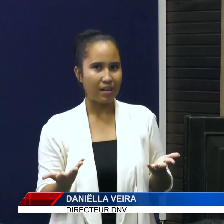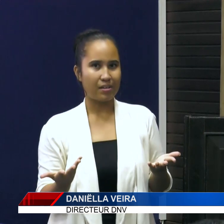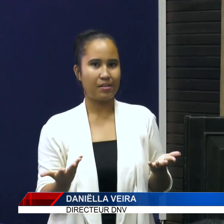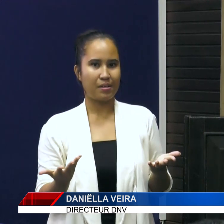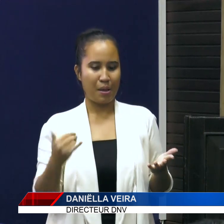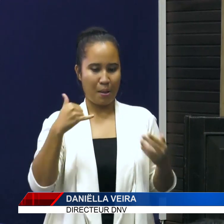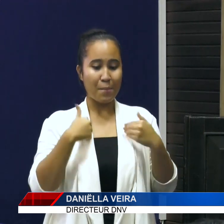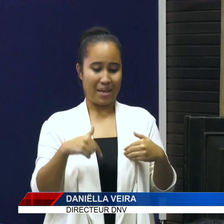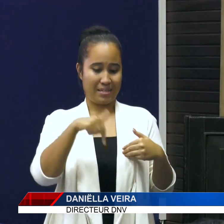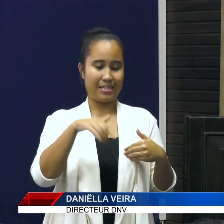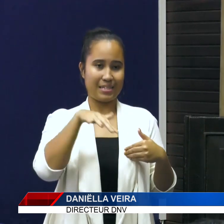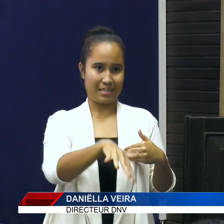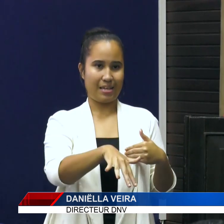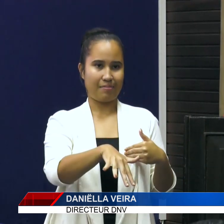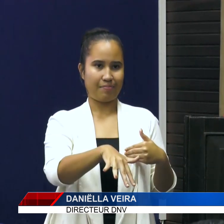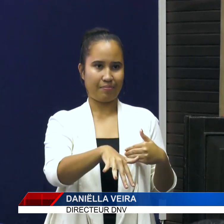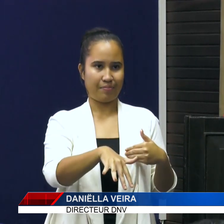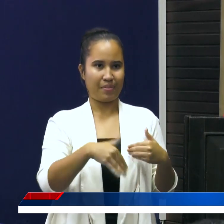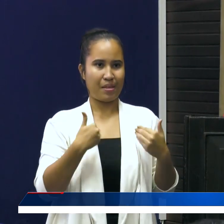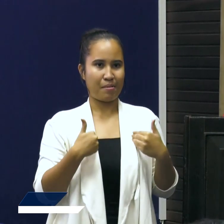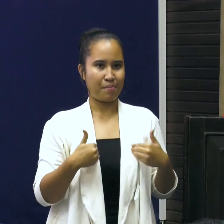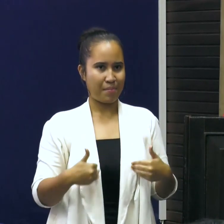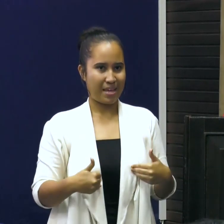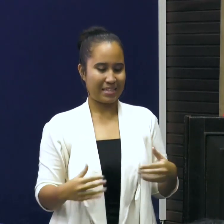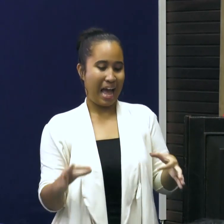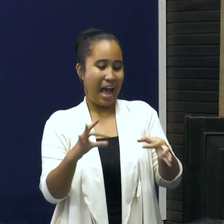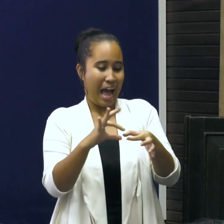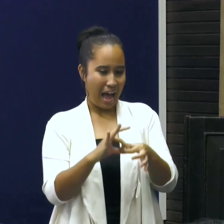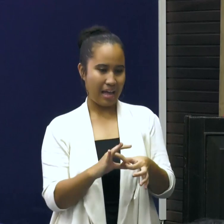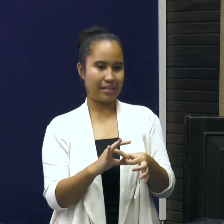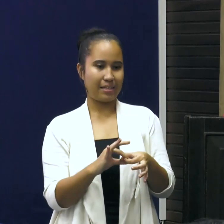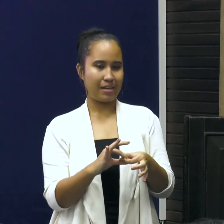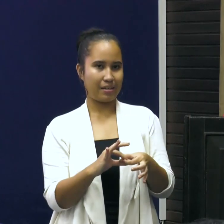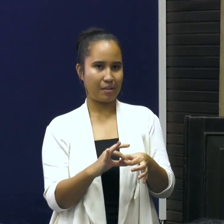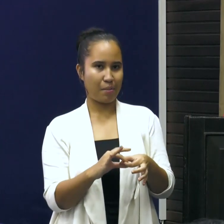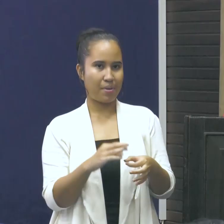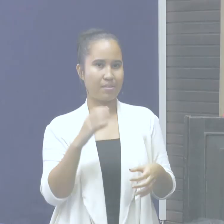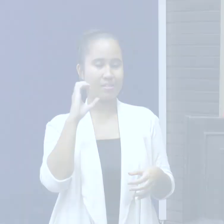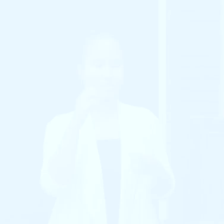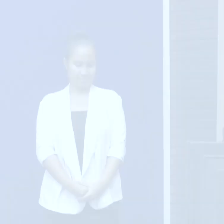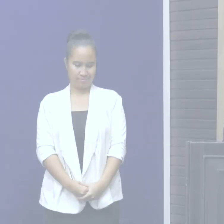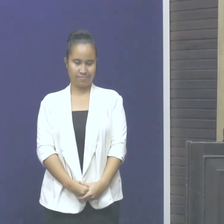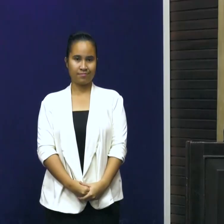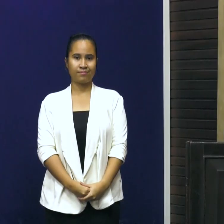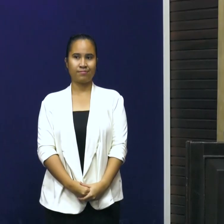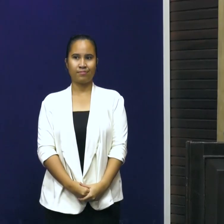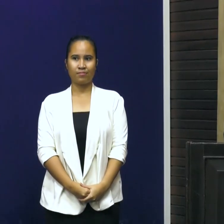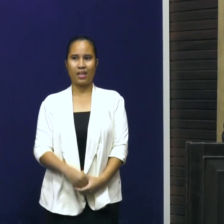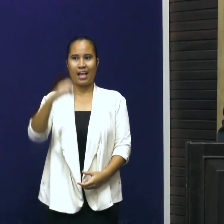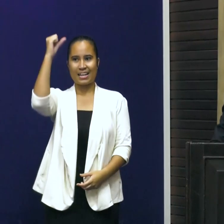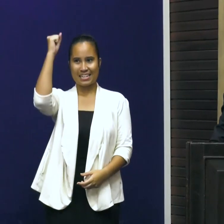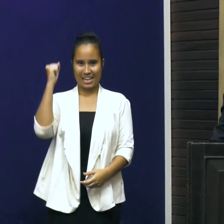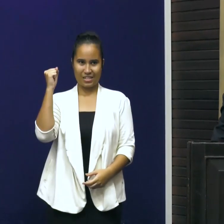En dat daar mensen mogelijkerwijs in aanraking kunnen komen met COVID. De